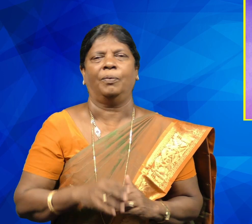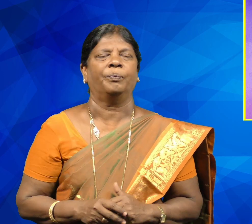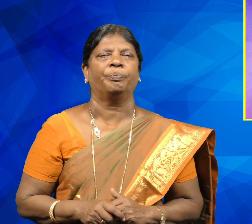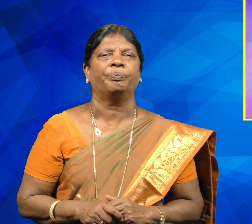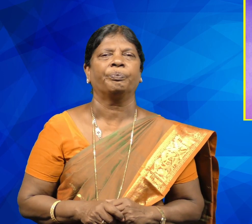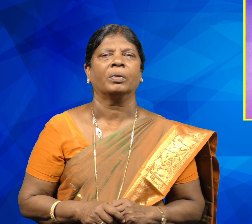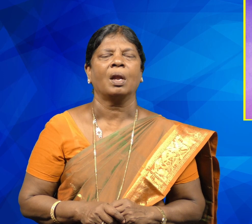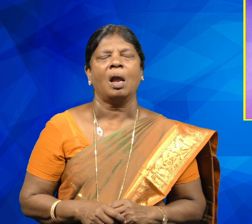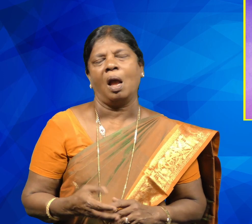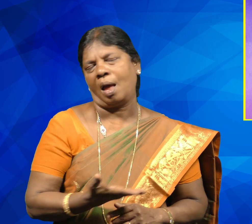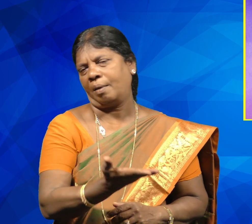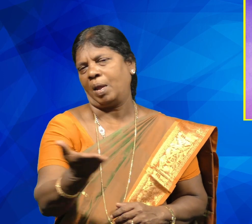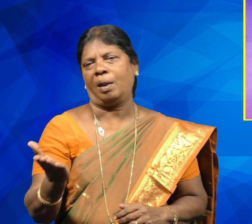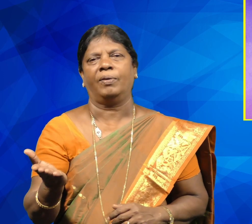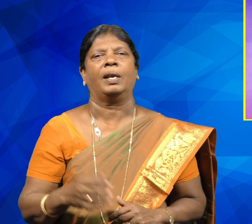வேண்டும்.